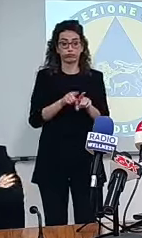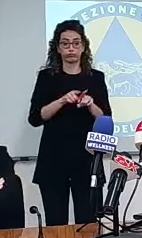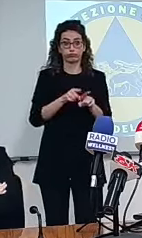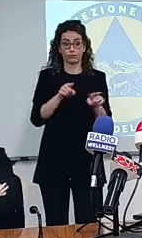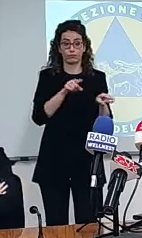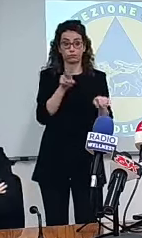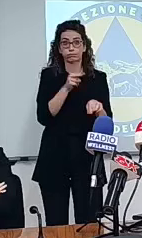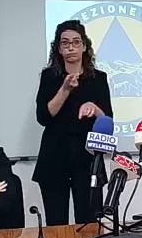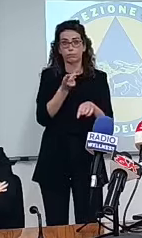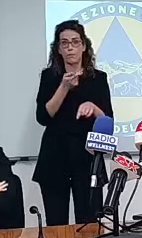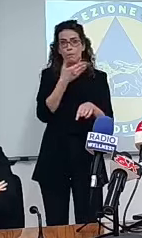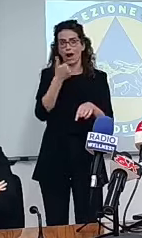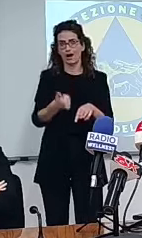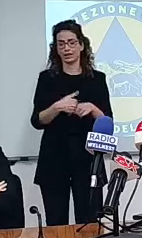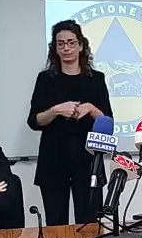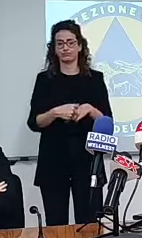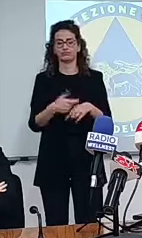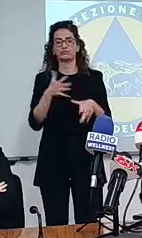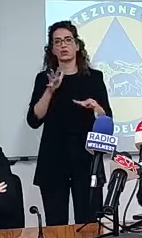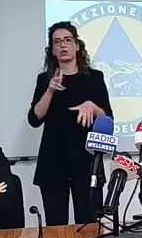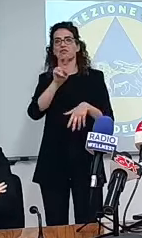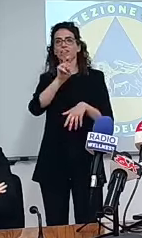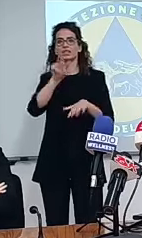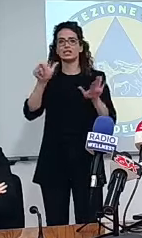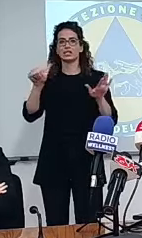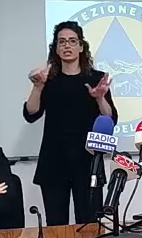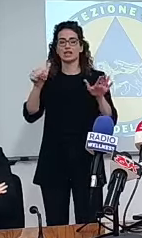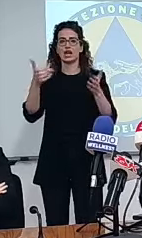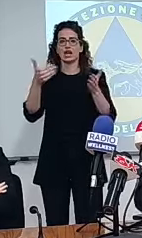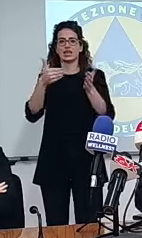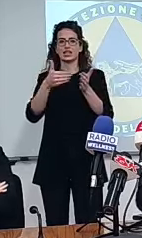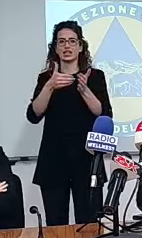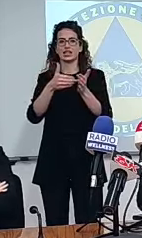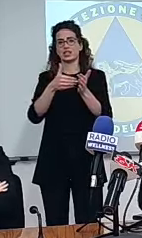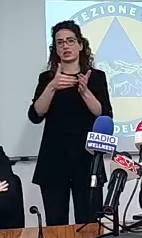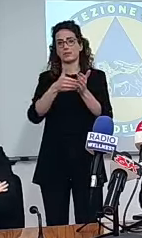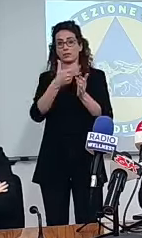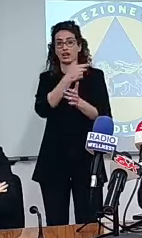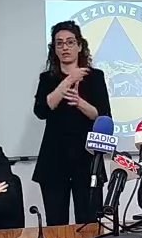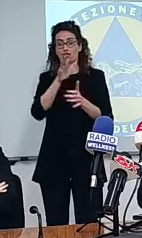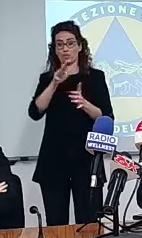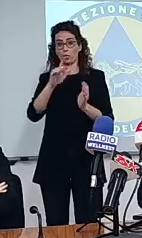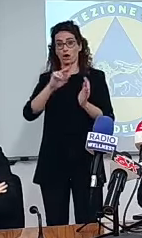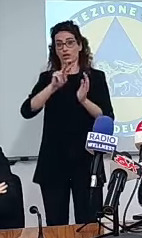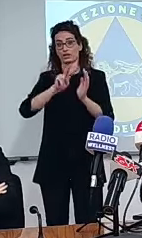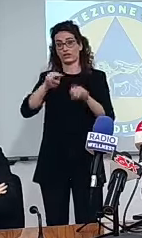Abbiamo fatto quasi 26.000 vaccini nelle ultime 24 ore,